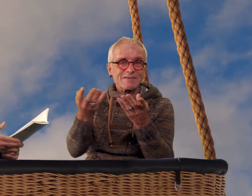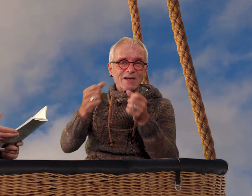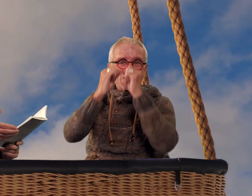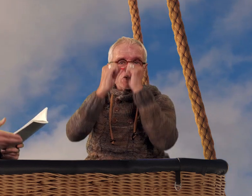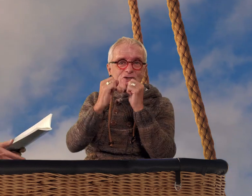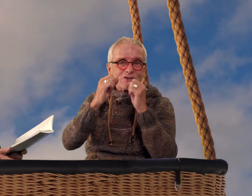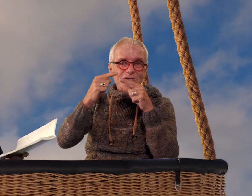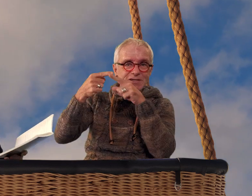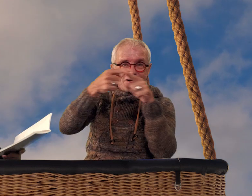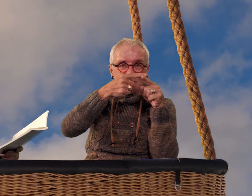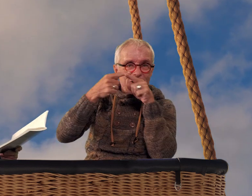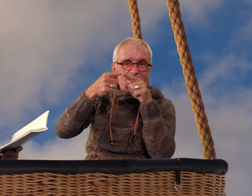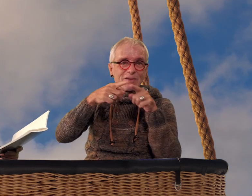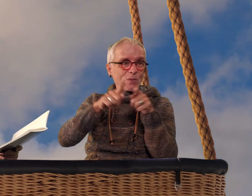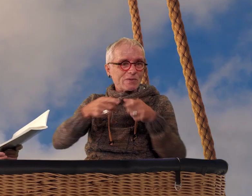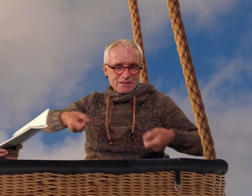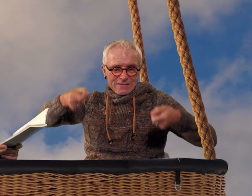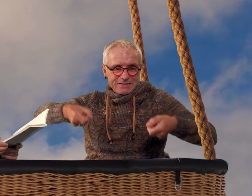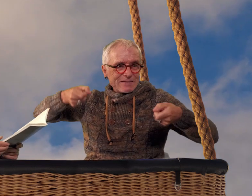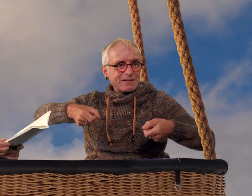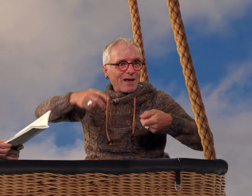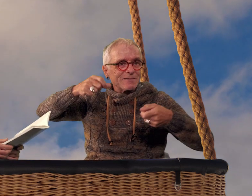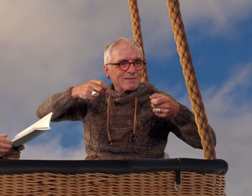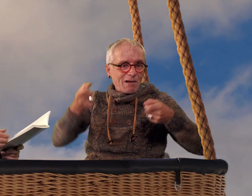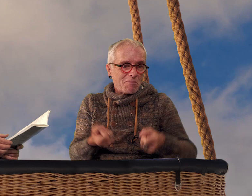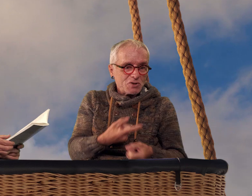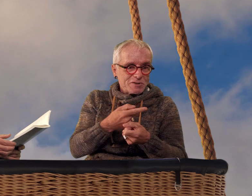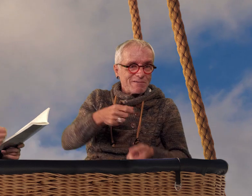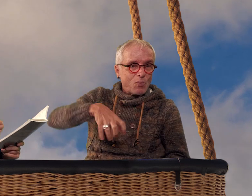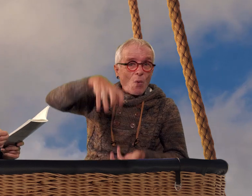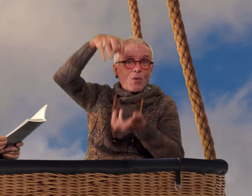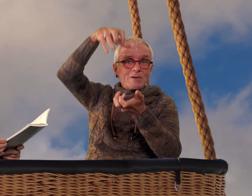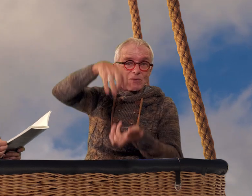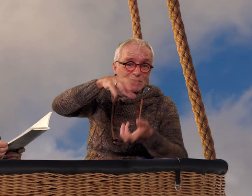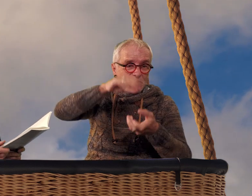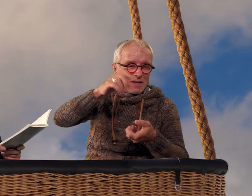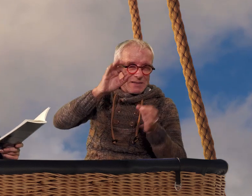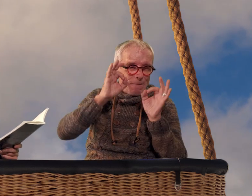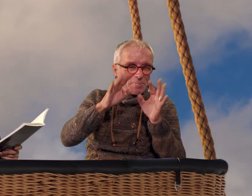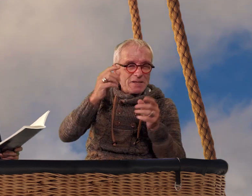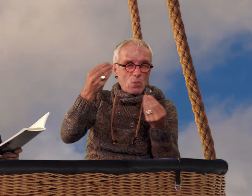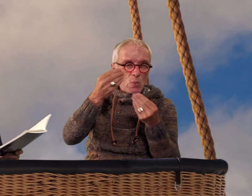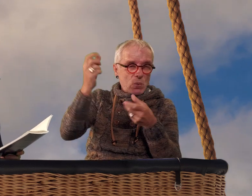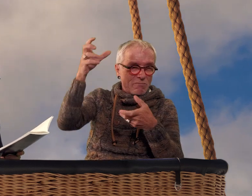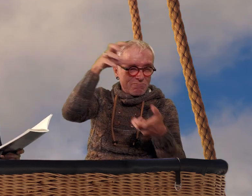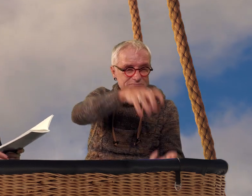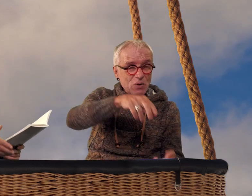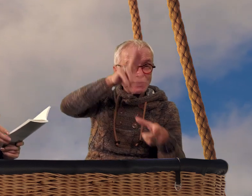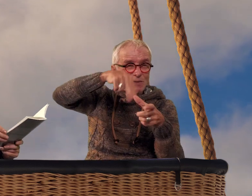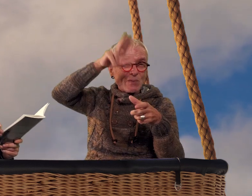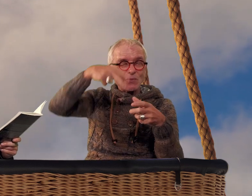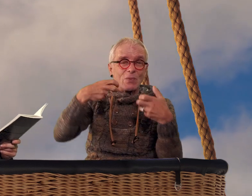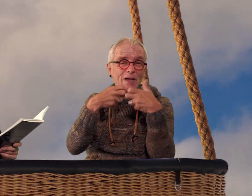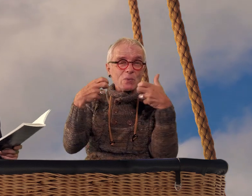charge sur toute sa surface. Le leste qui permet de monter et de choisir le lieu d'atterrage. L'enduit de caoutchouc